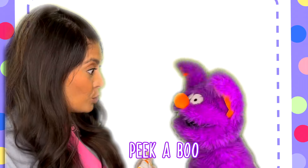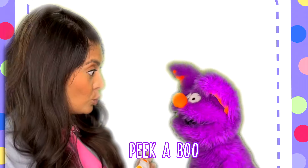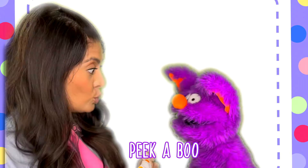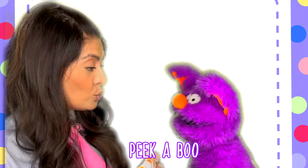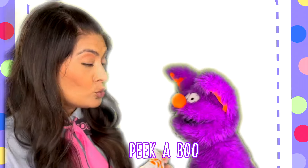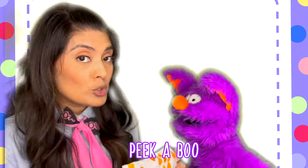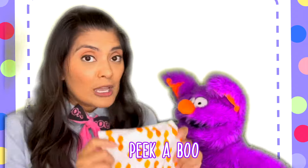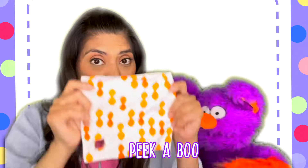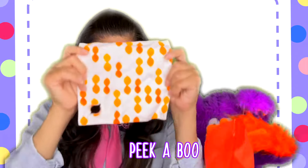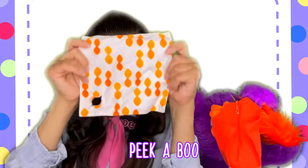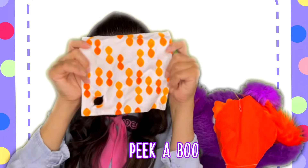Peekaboo,